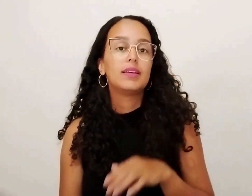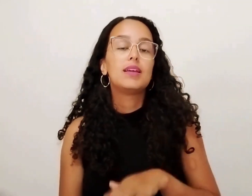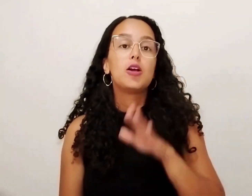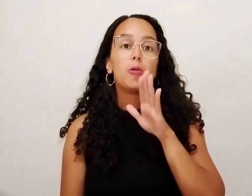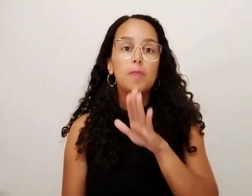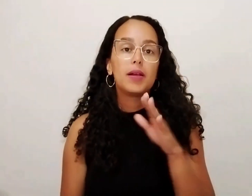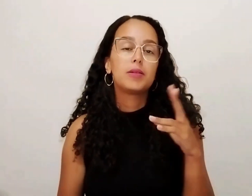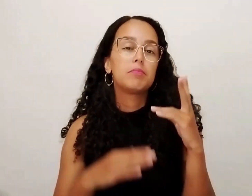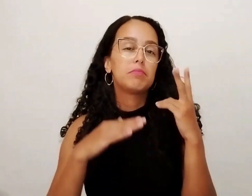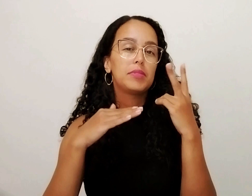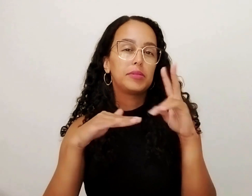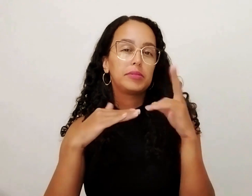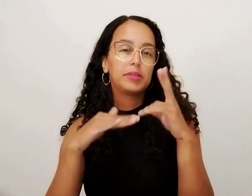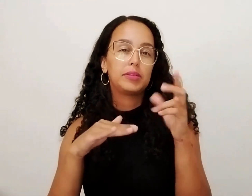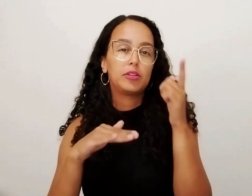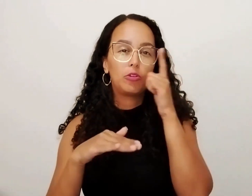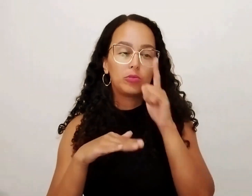Ursa Maior.